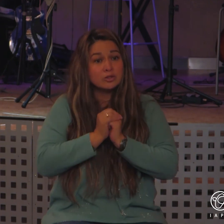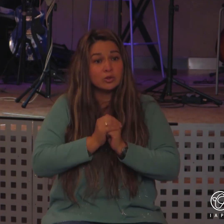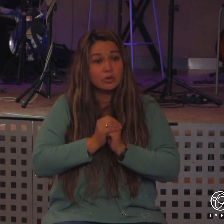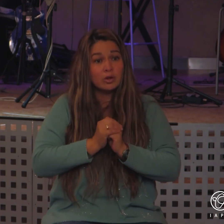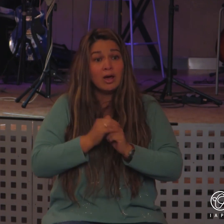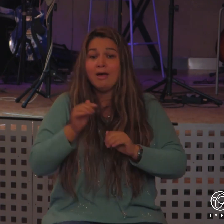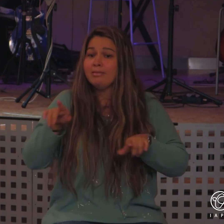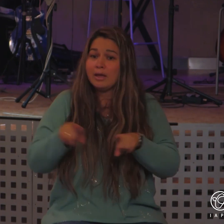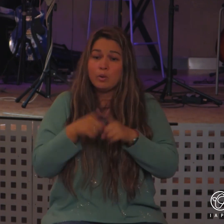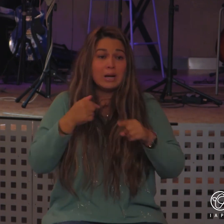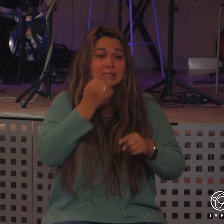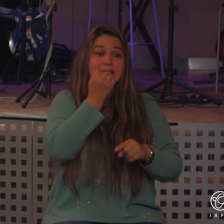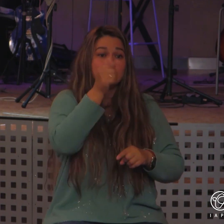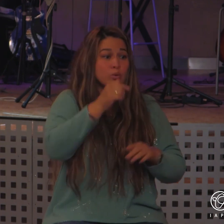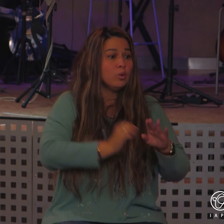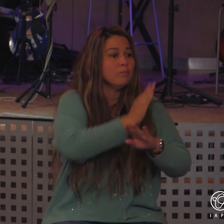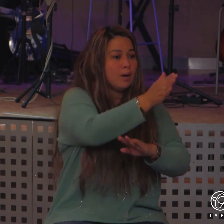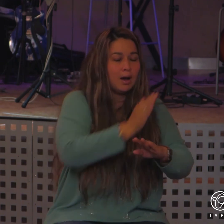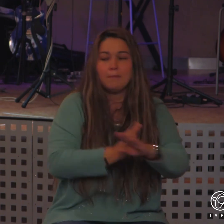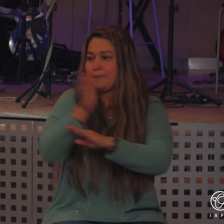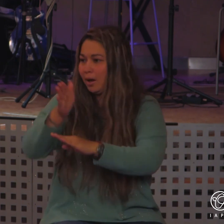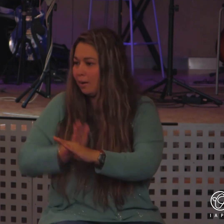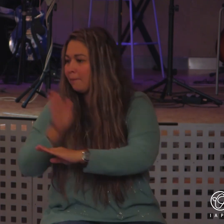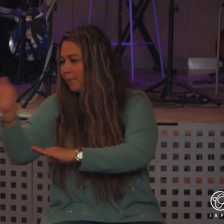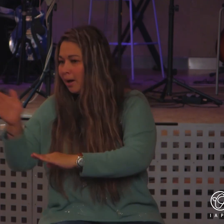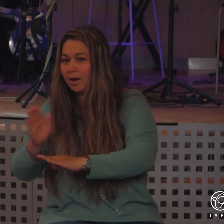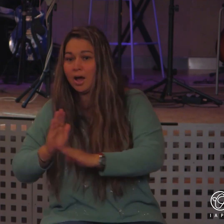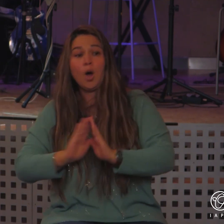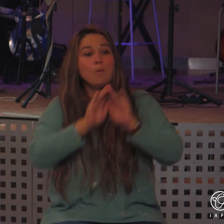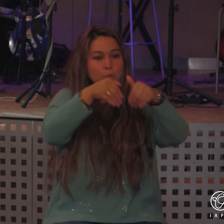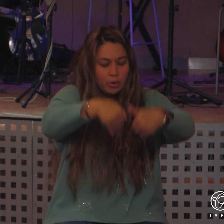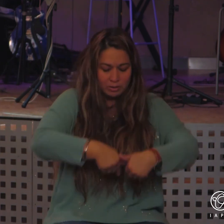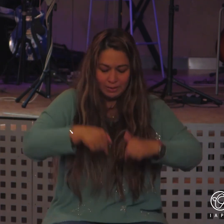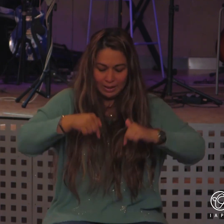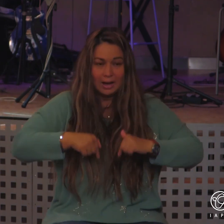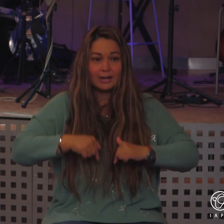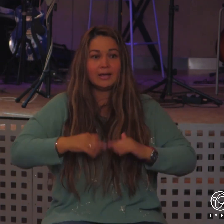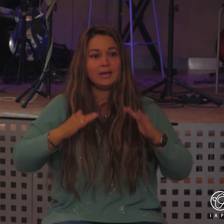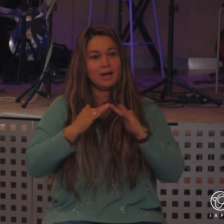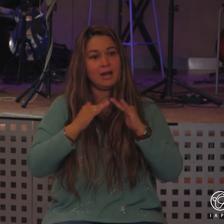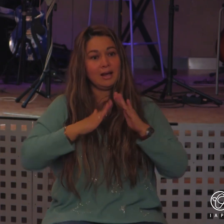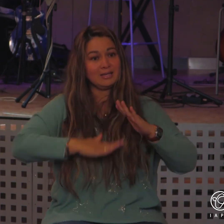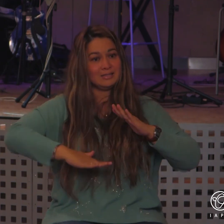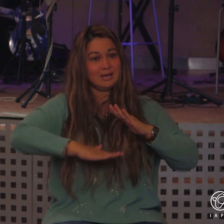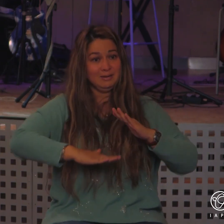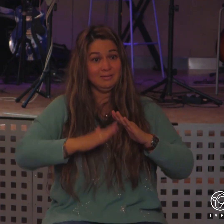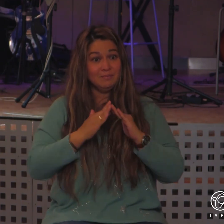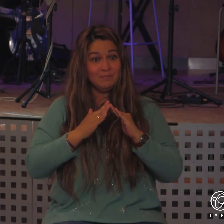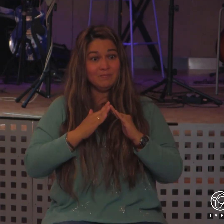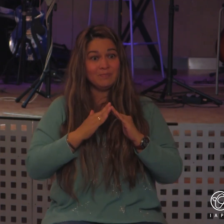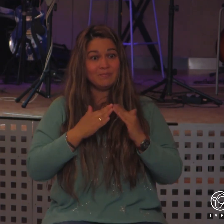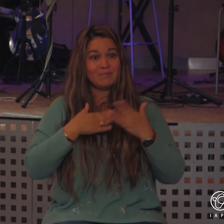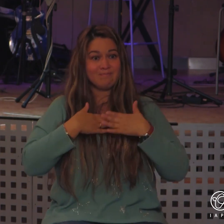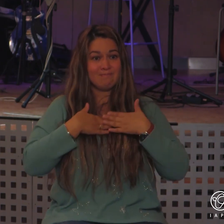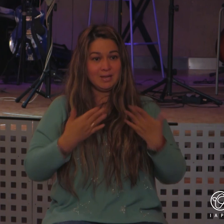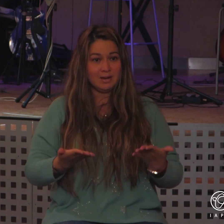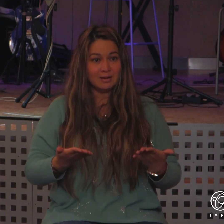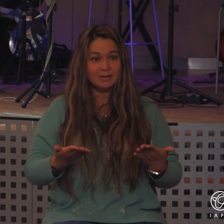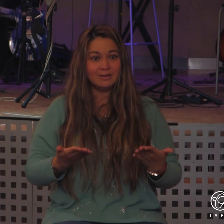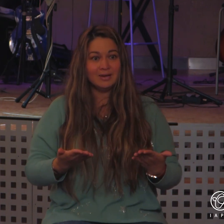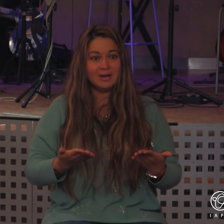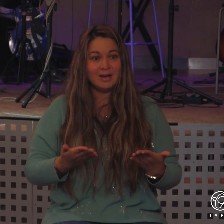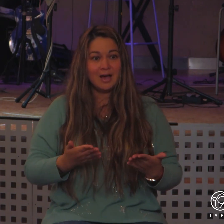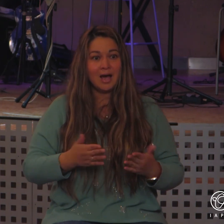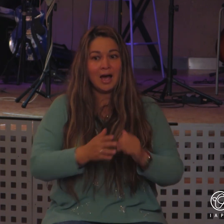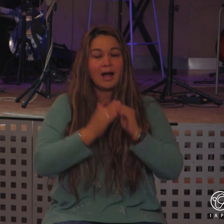que volver a Ramá, a nuestro lugar alto, estar con nuestro Señor y poder gobernar desde ese